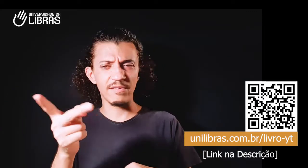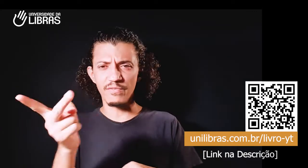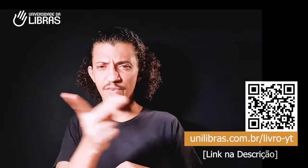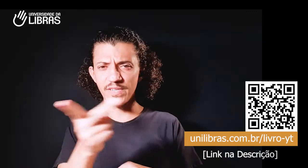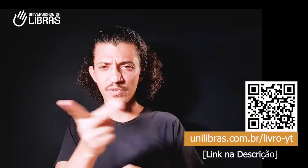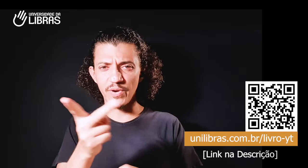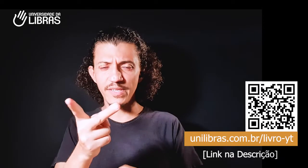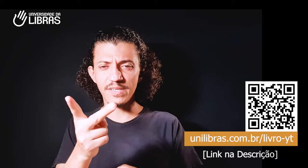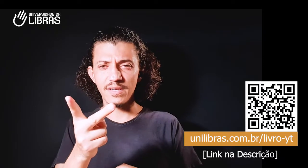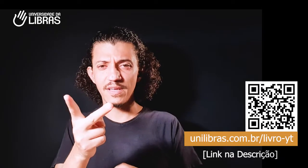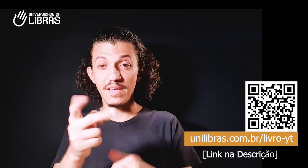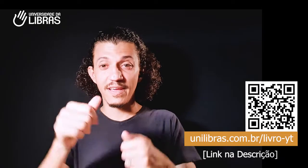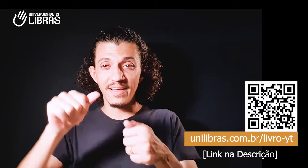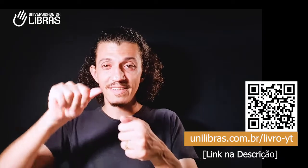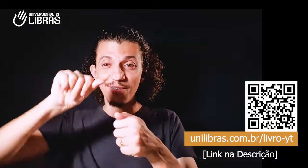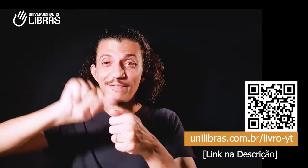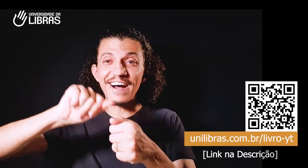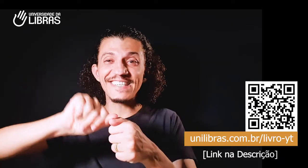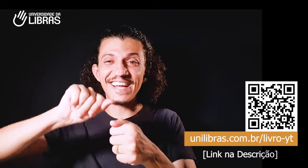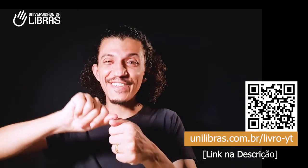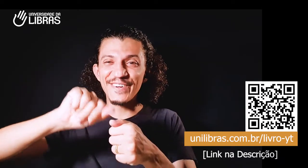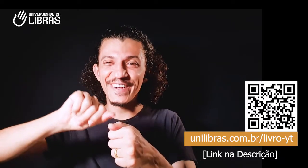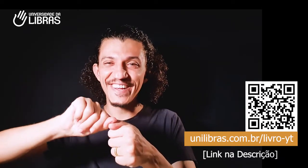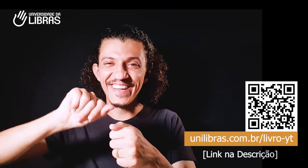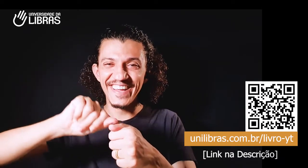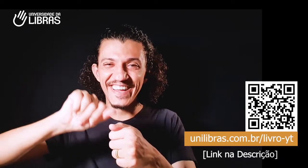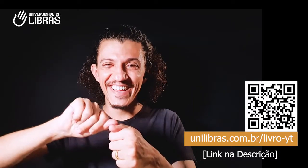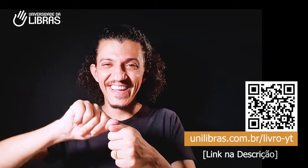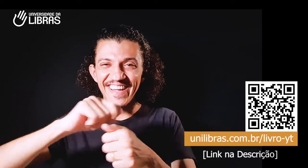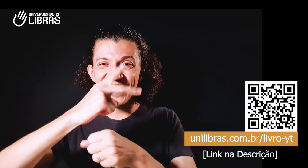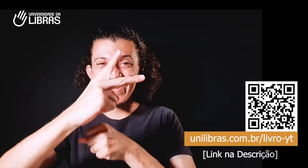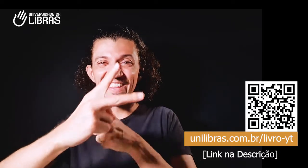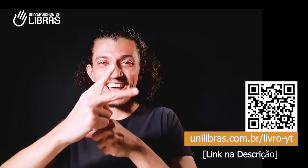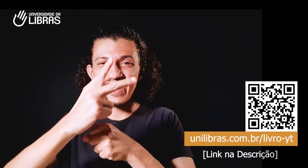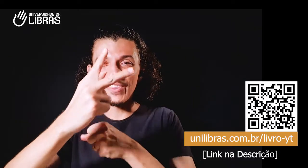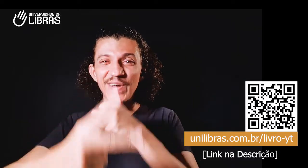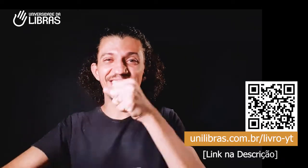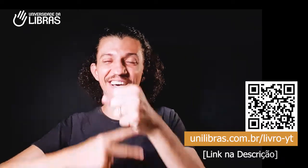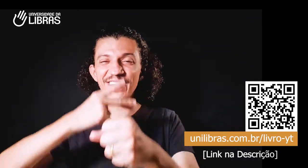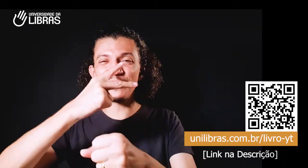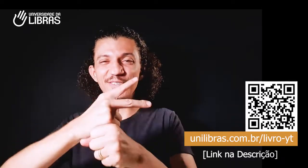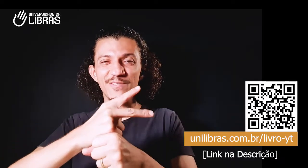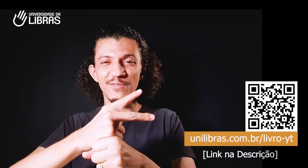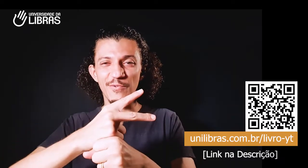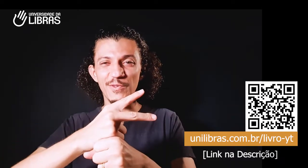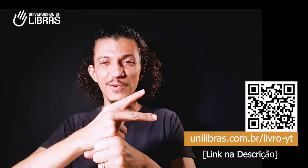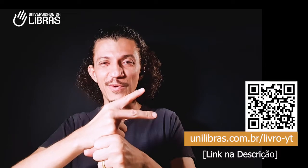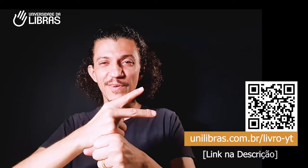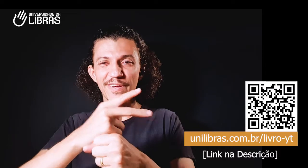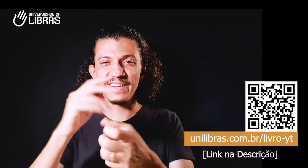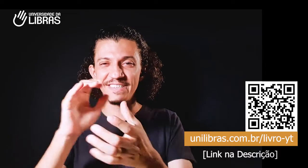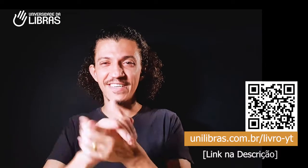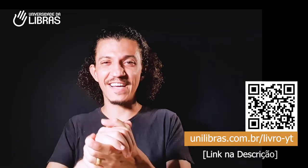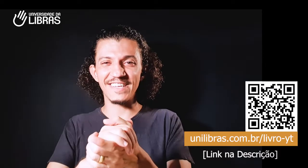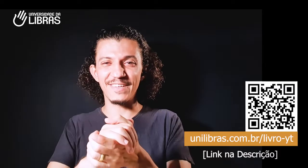vocês dois estão fazendo há dois anos no futuro de